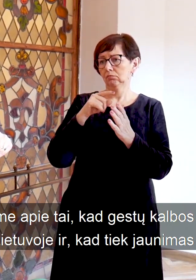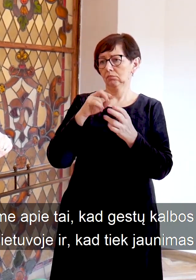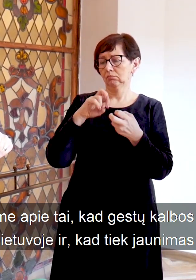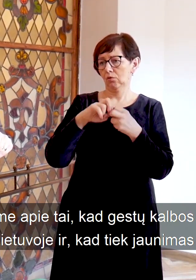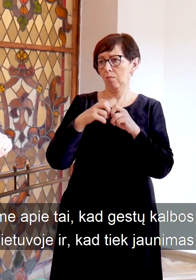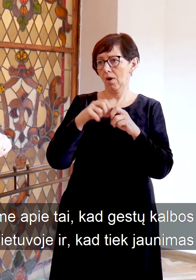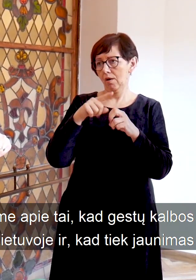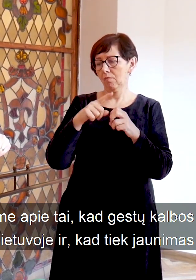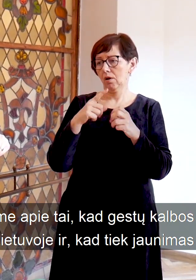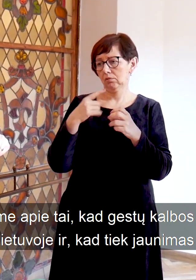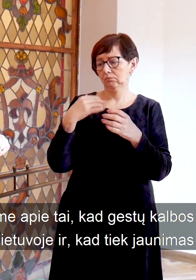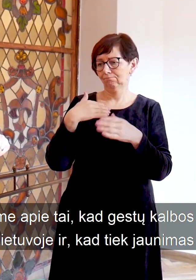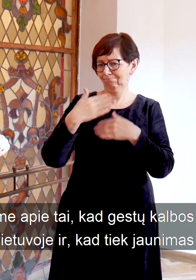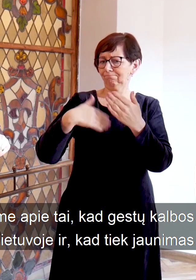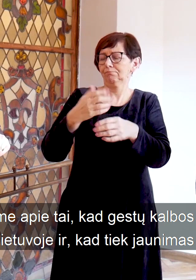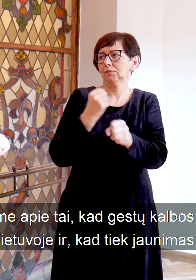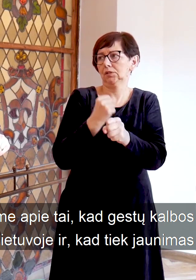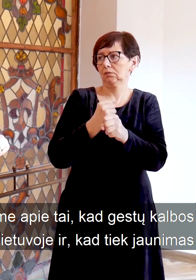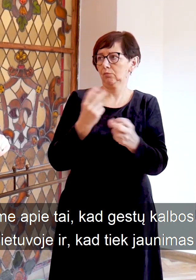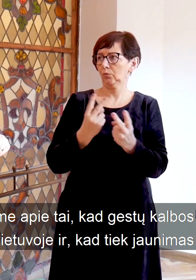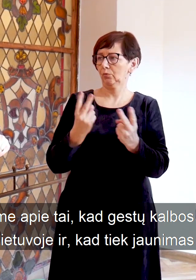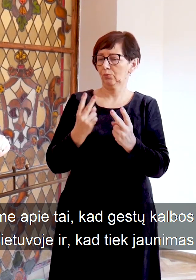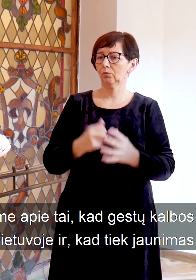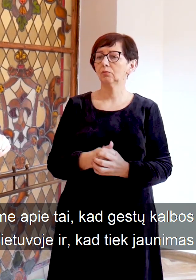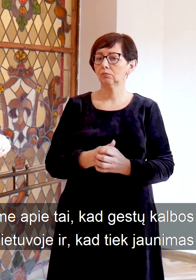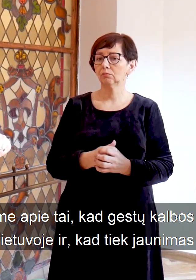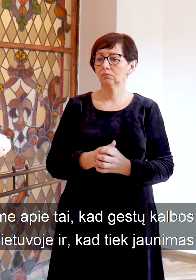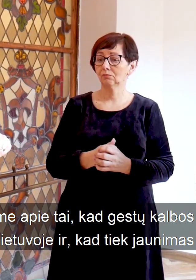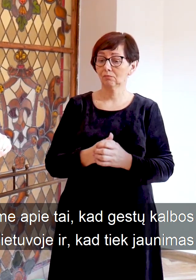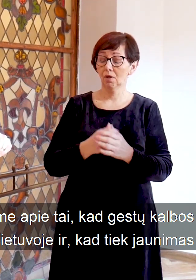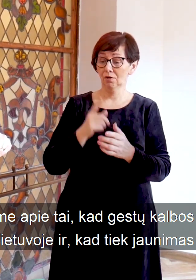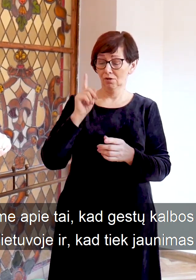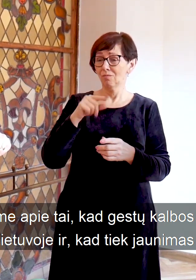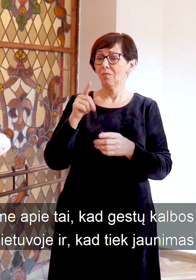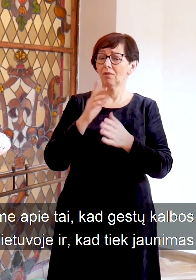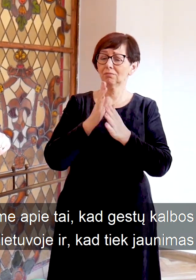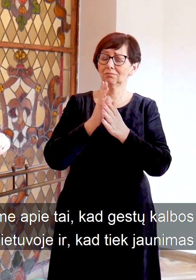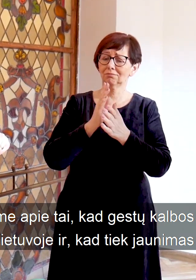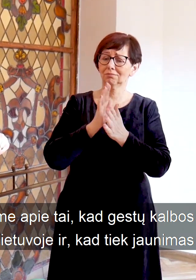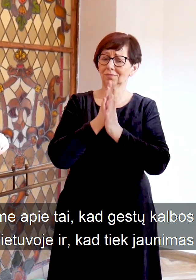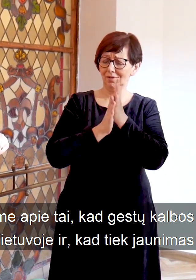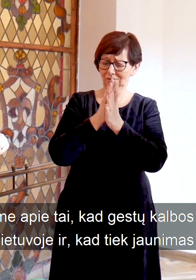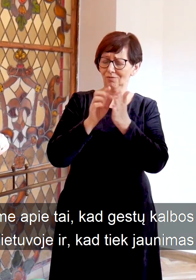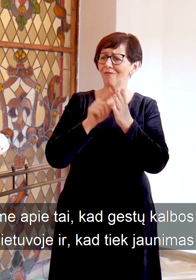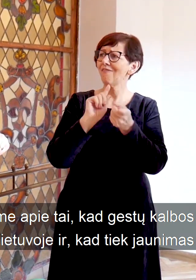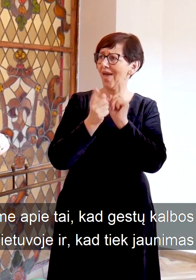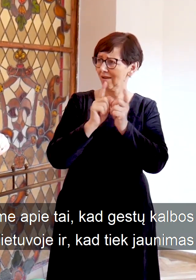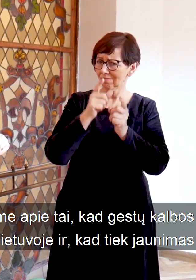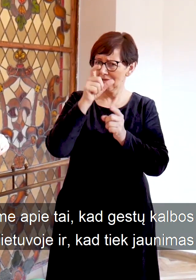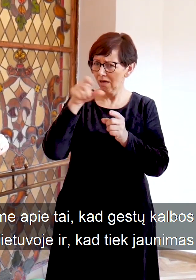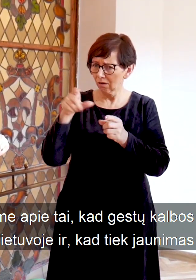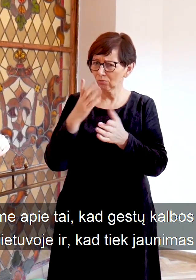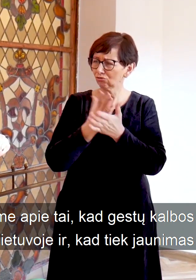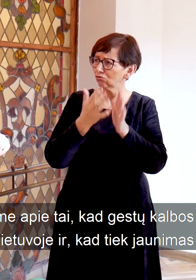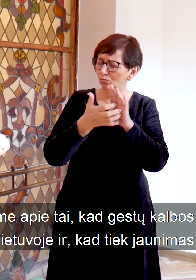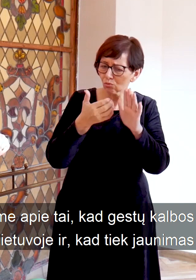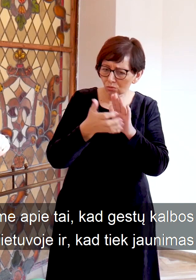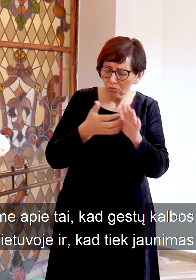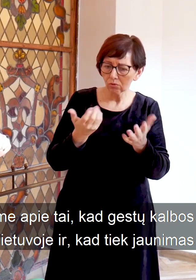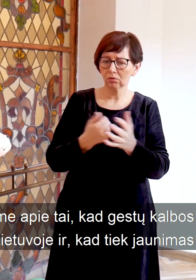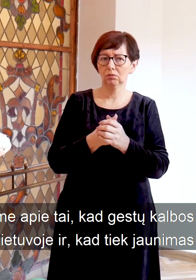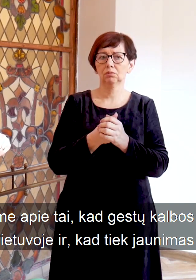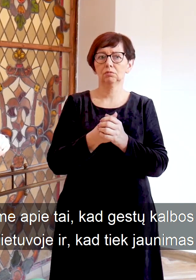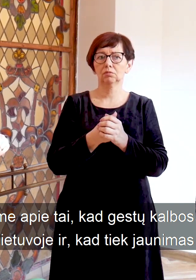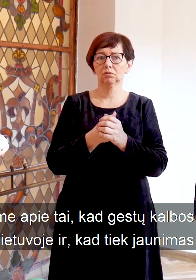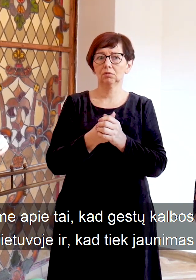Na, visada kalbame apie tai, kad gestų kalbos vertėjų taip pat yra dar trūkumas Lietuvoje ir kad